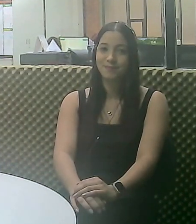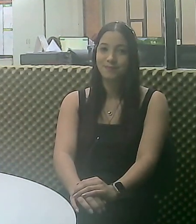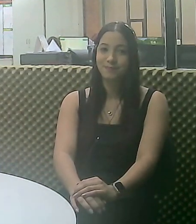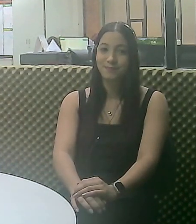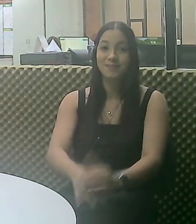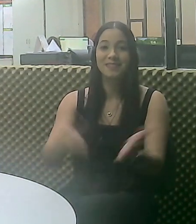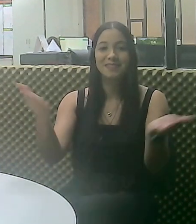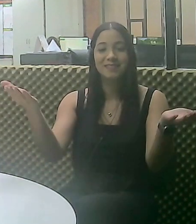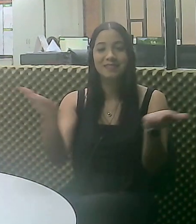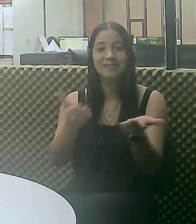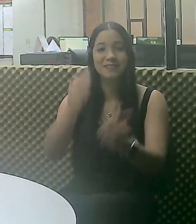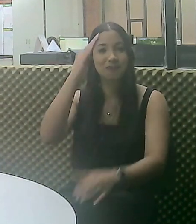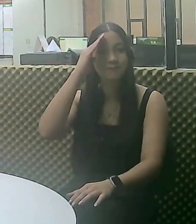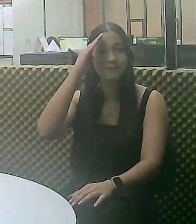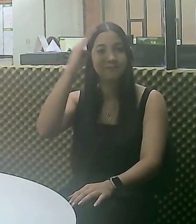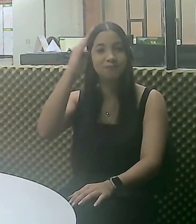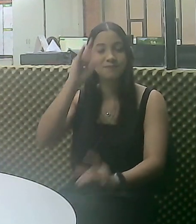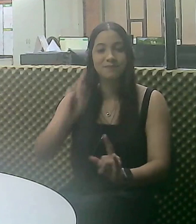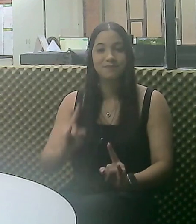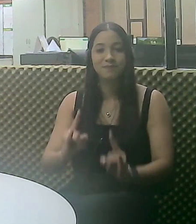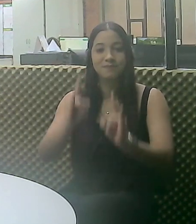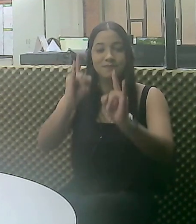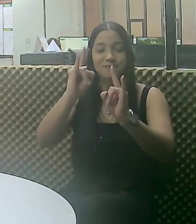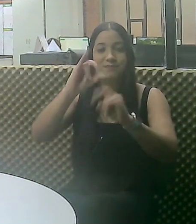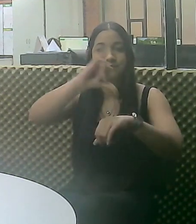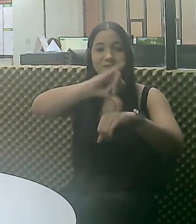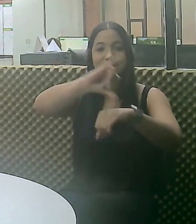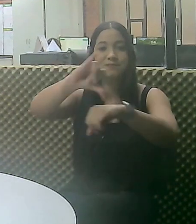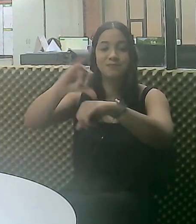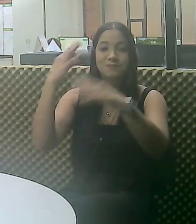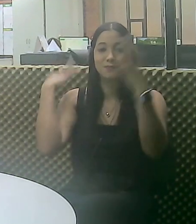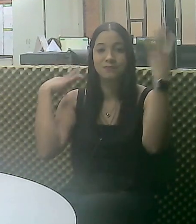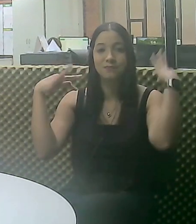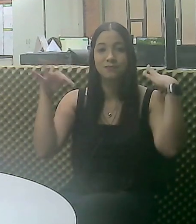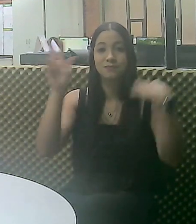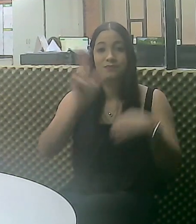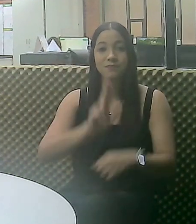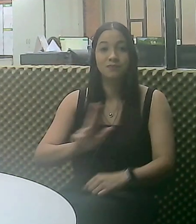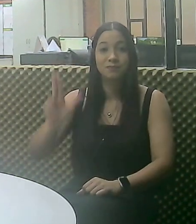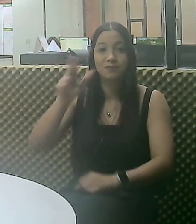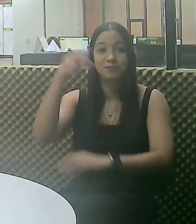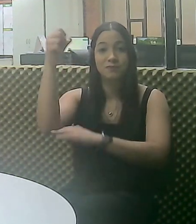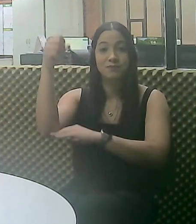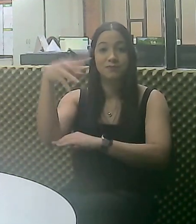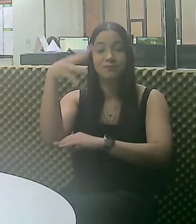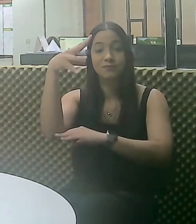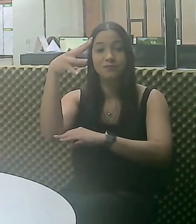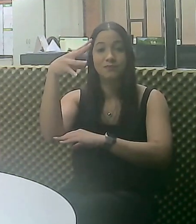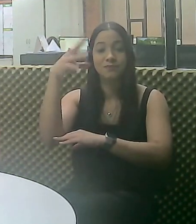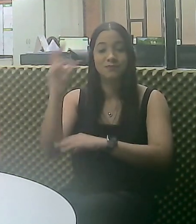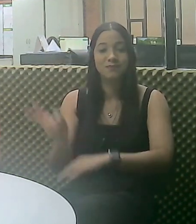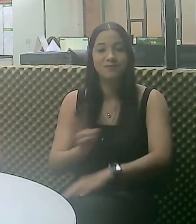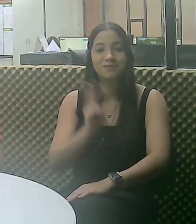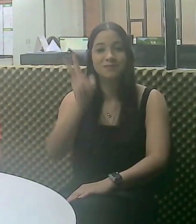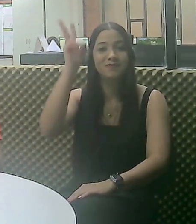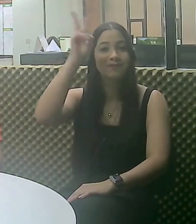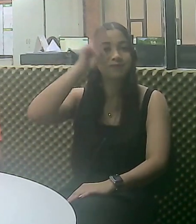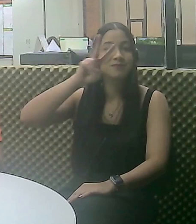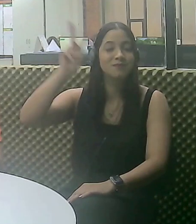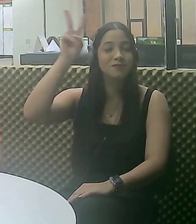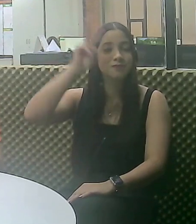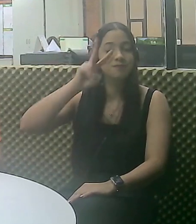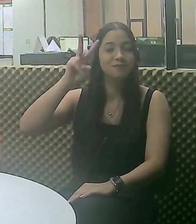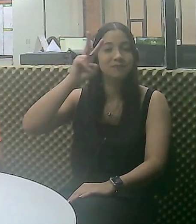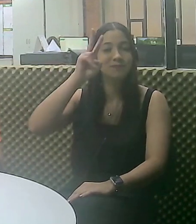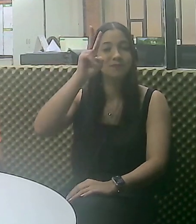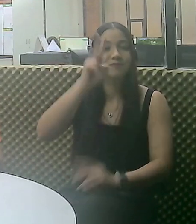E agora, os principais prédios e pontos turísticos de Uberlândia estão iluminados, valorizando nossa